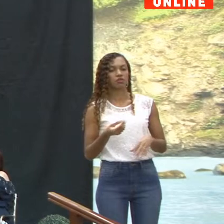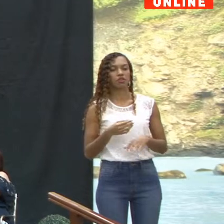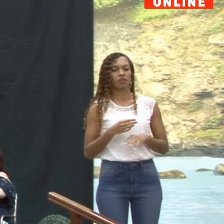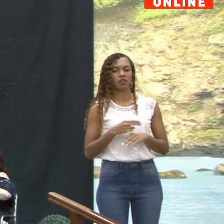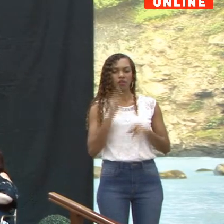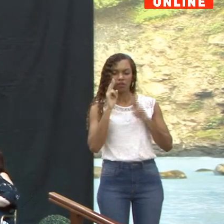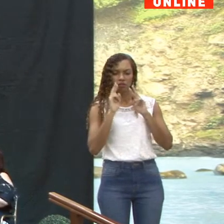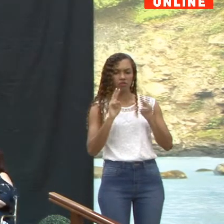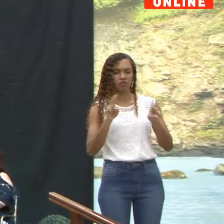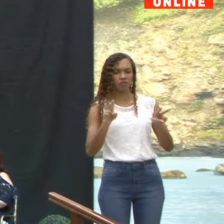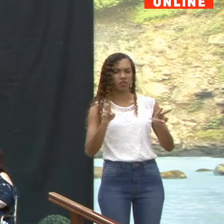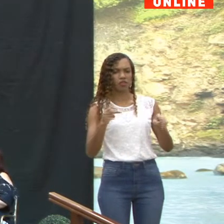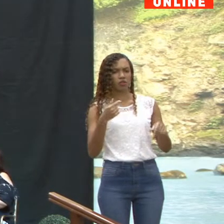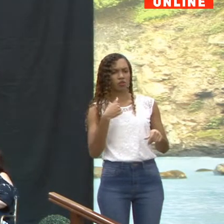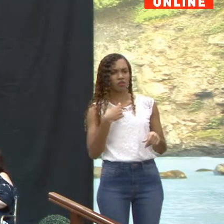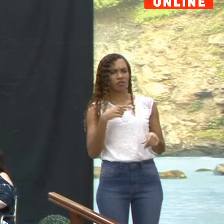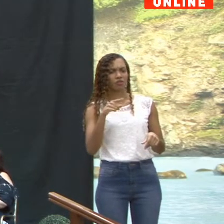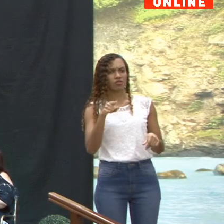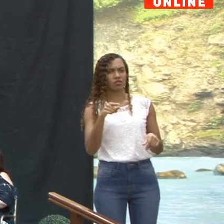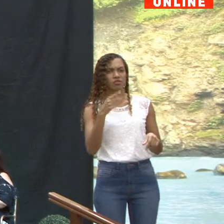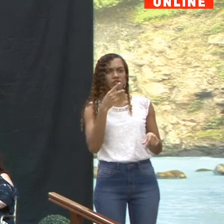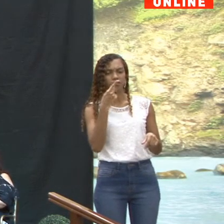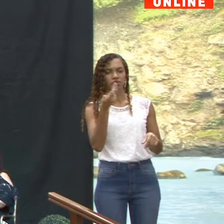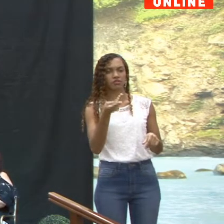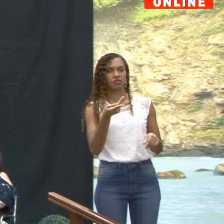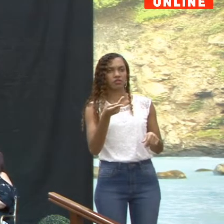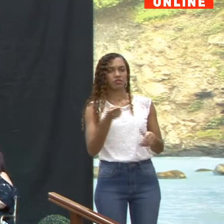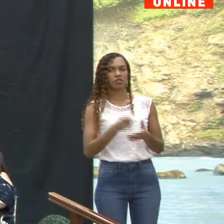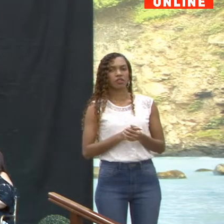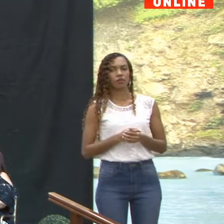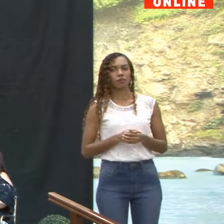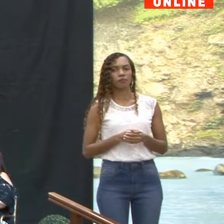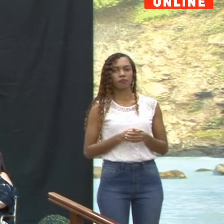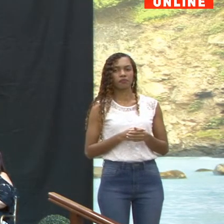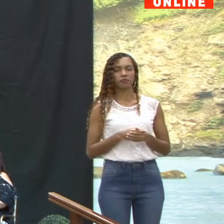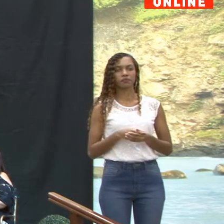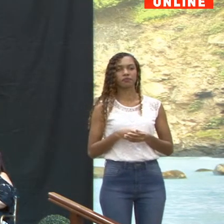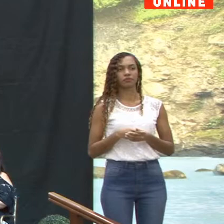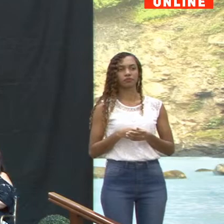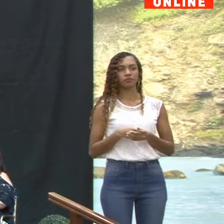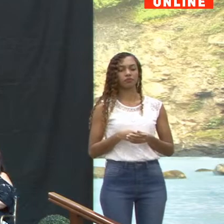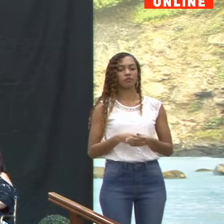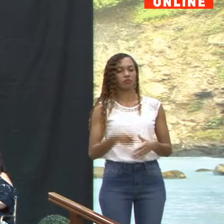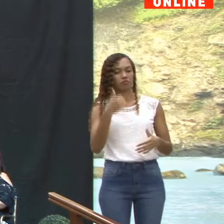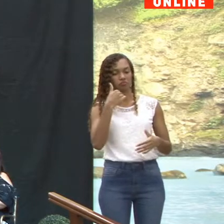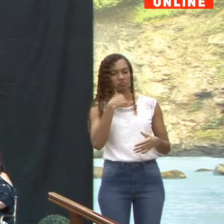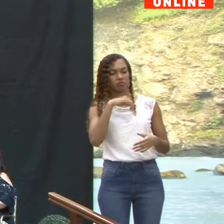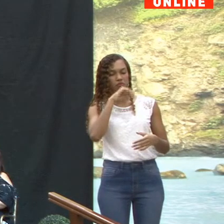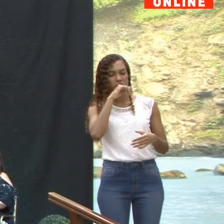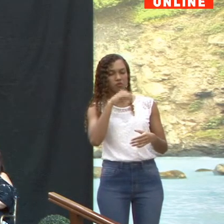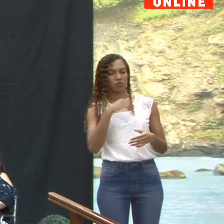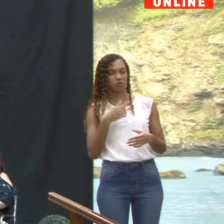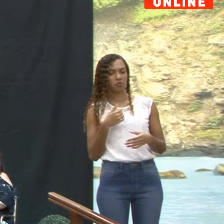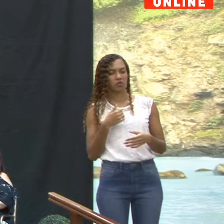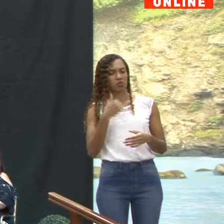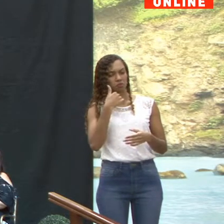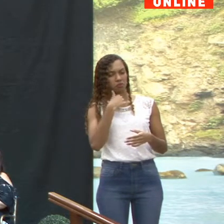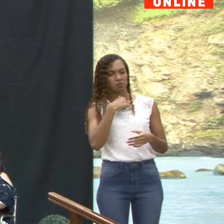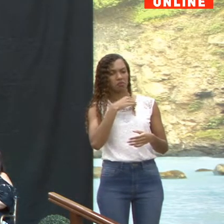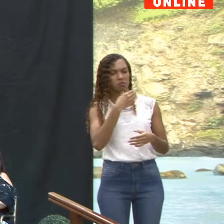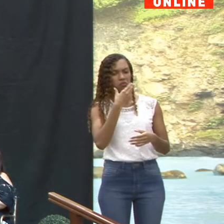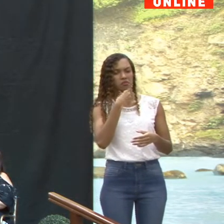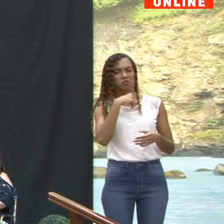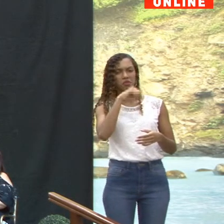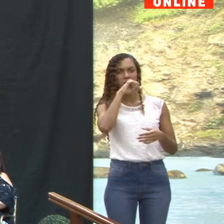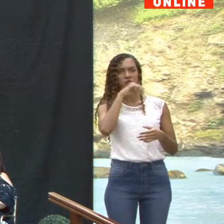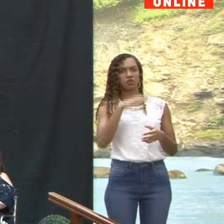querendo dizer. Foi assim que eu cresci. Meu pai e minha mãe estão aqui, sempre foram o meu exemplo. Eu quero te convocar,